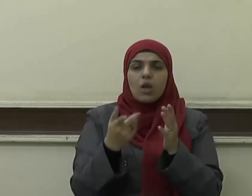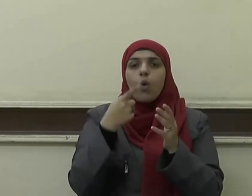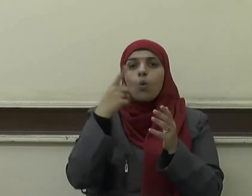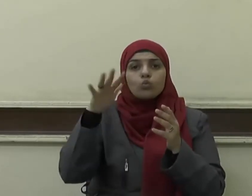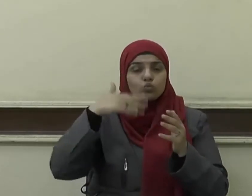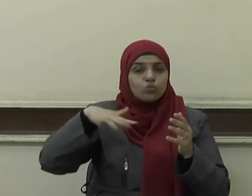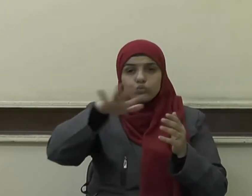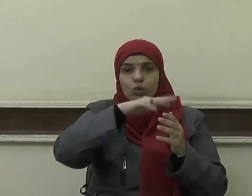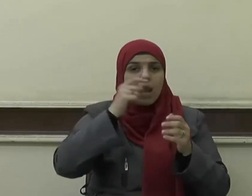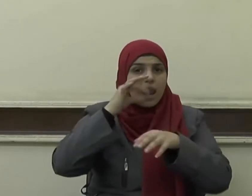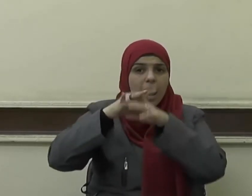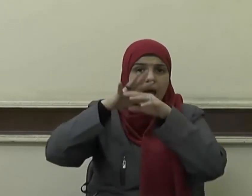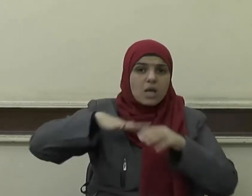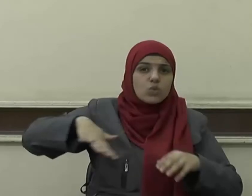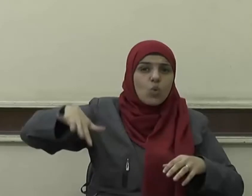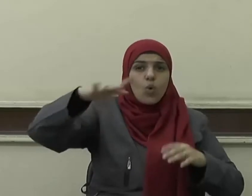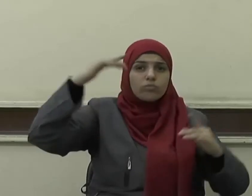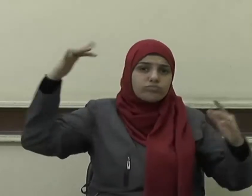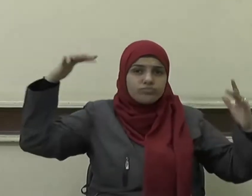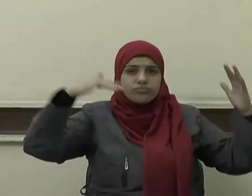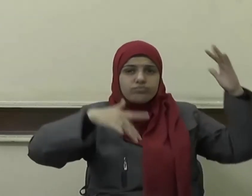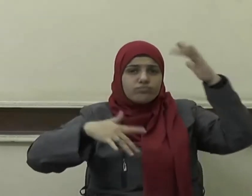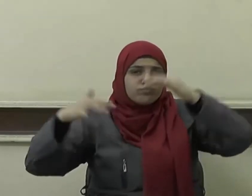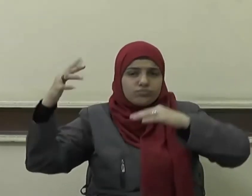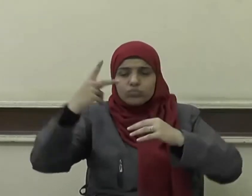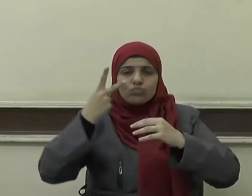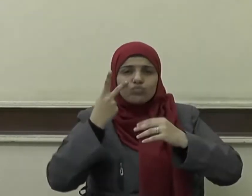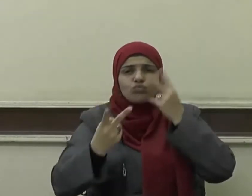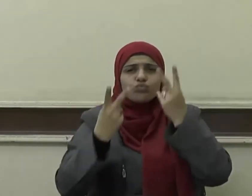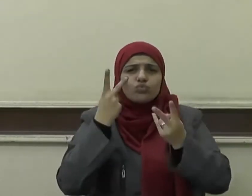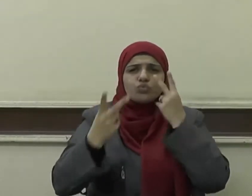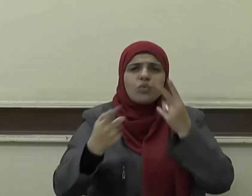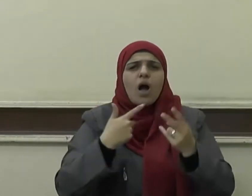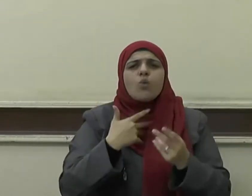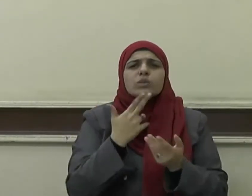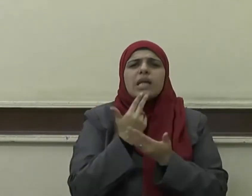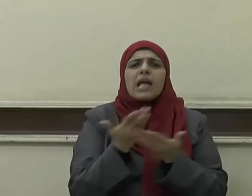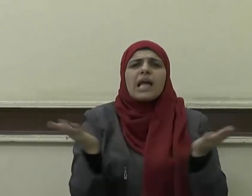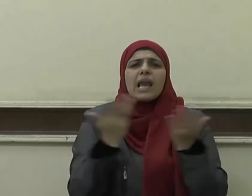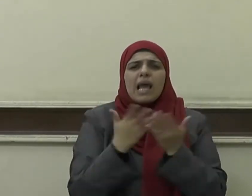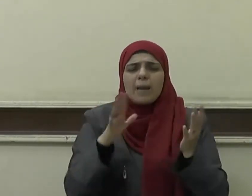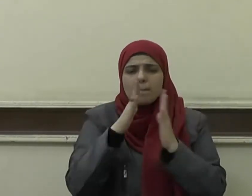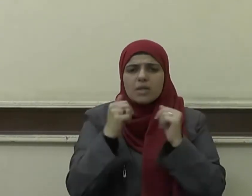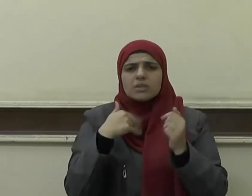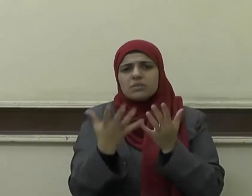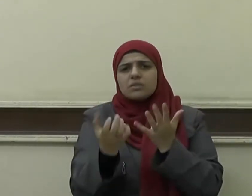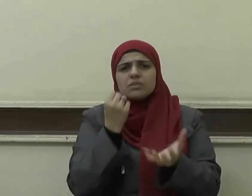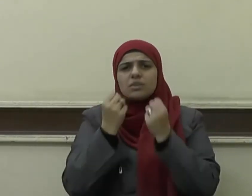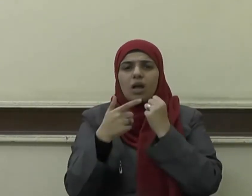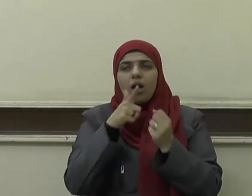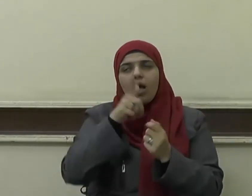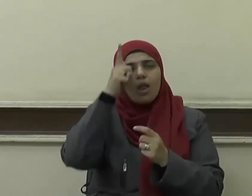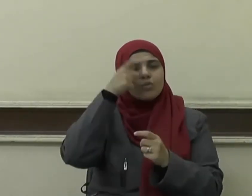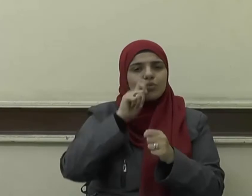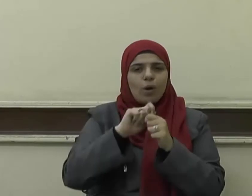لينالوا من خيرات مصر حيث قال سبحانه على لسان سيدنا يوسف عليه السلام